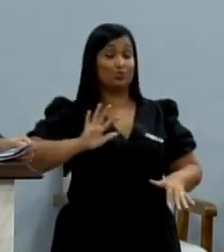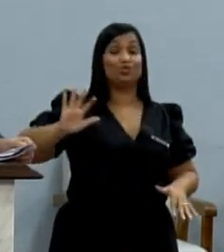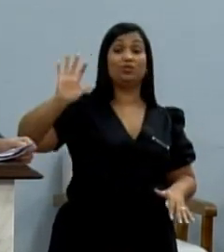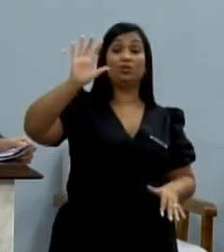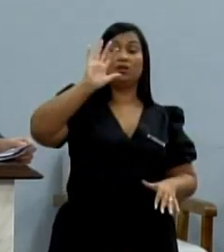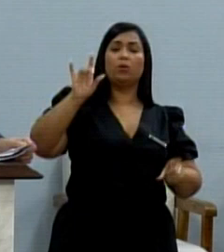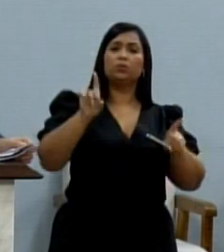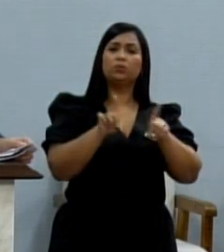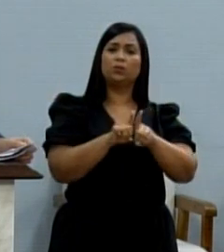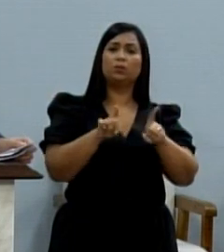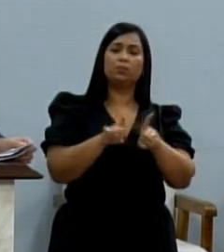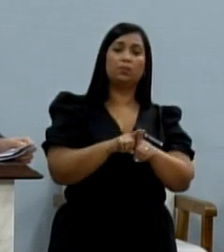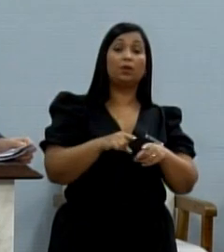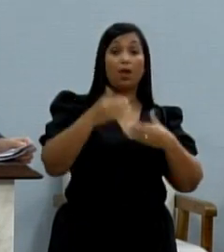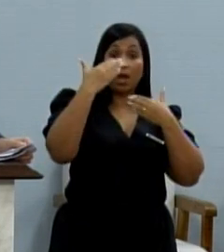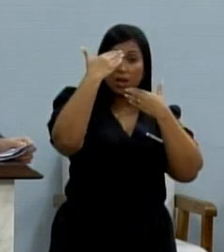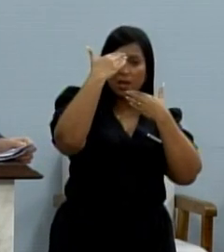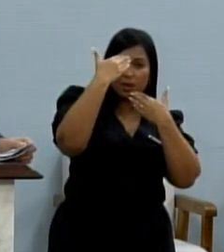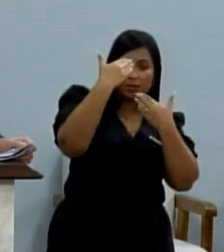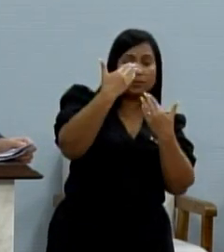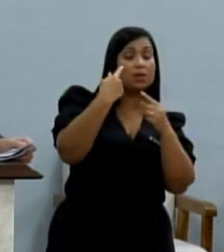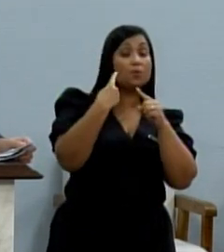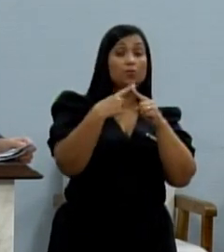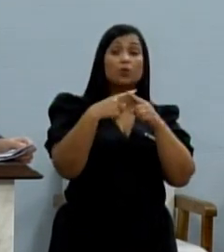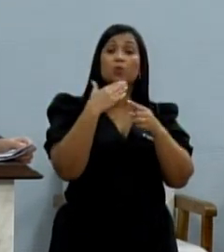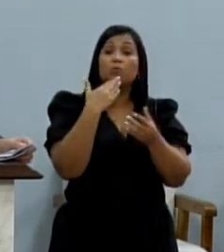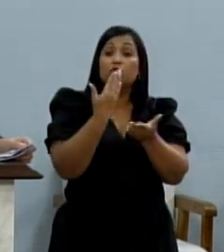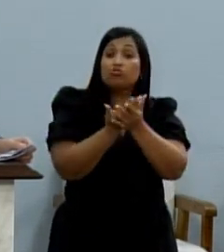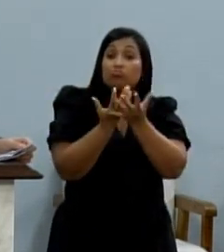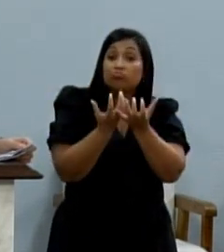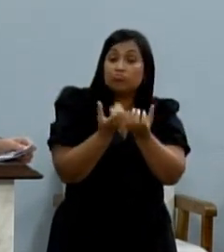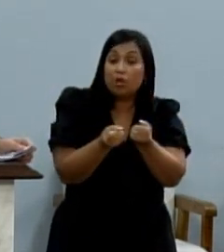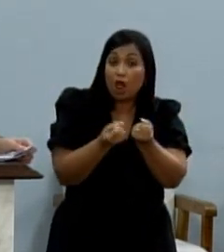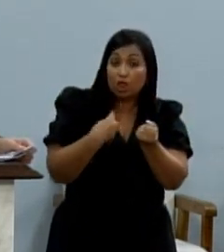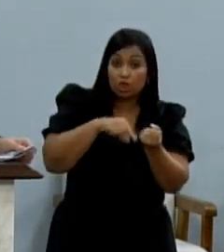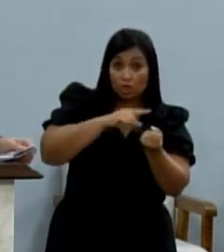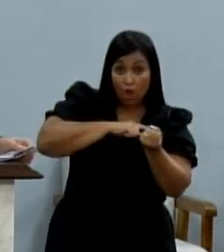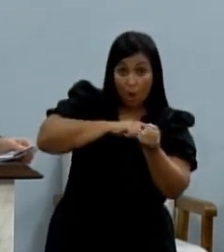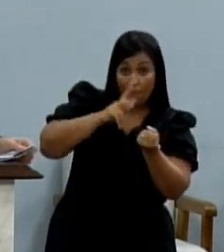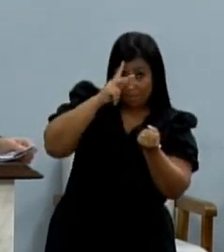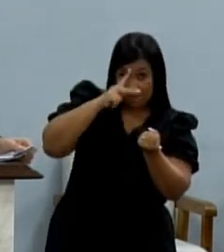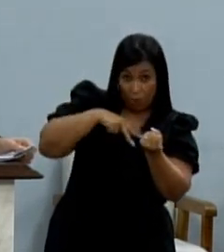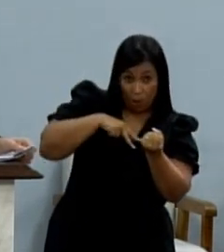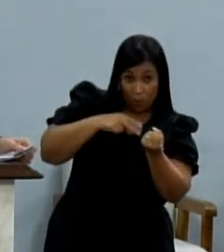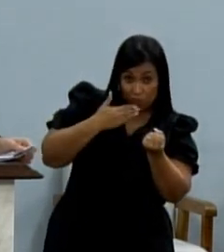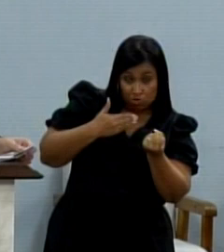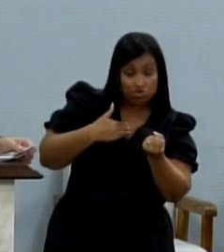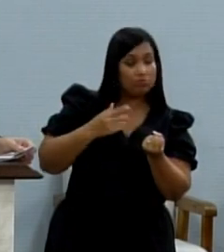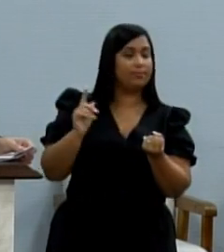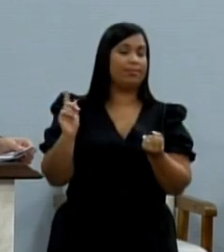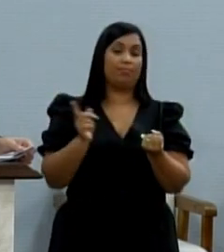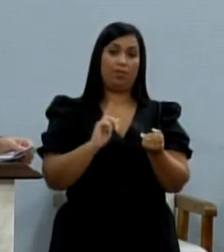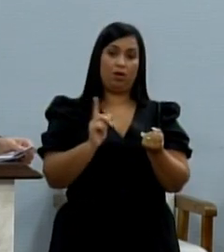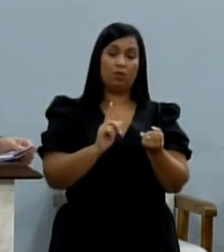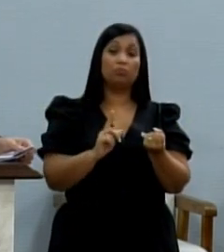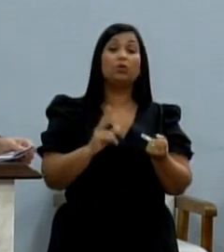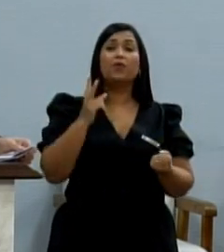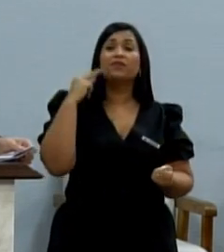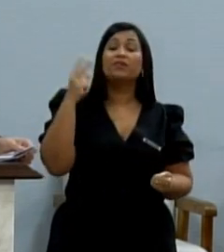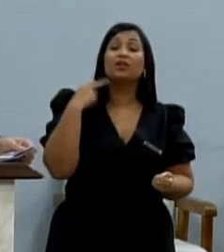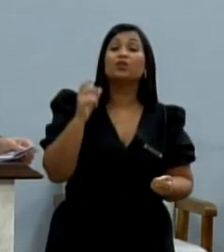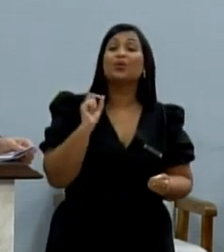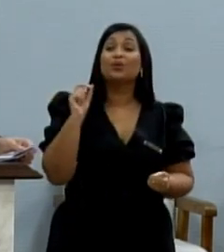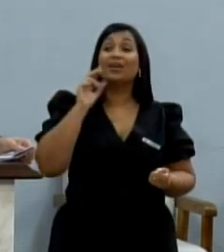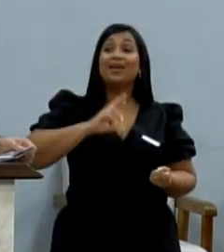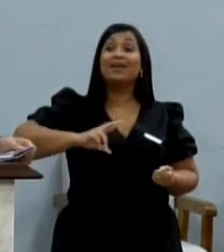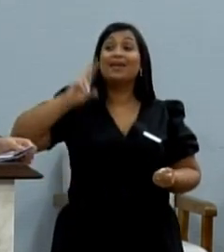aí a ele pelo pedido atendido que não é nosso pedido a gente tem que entender o seguinte o vereador está sendo